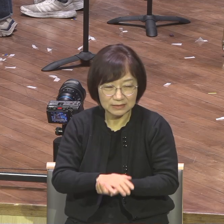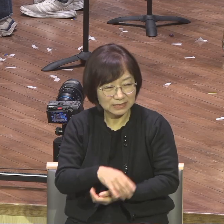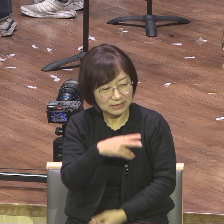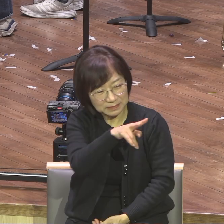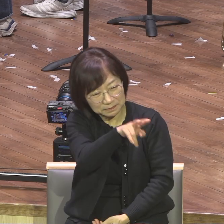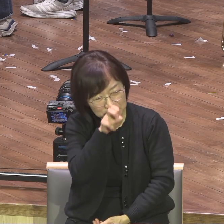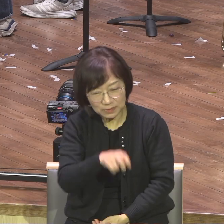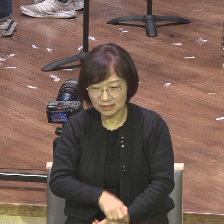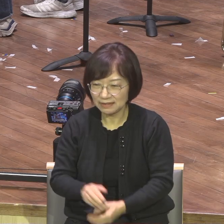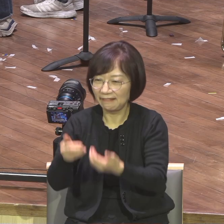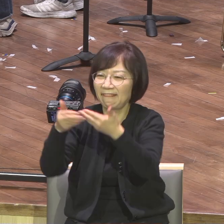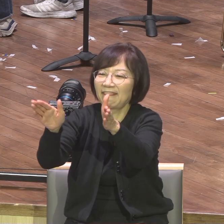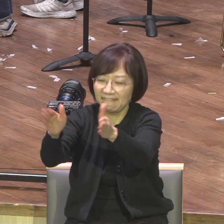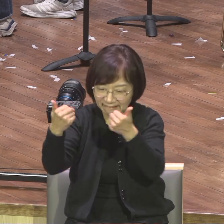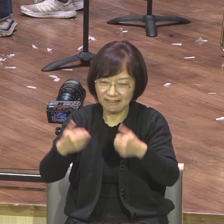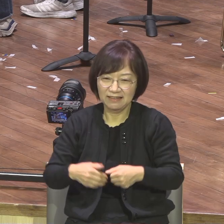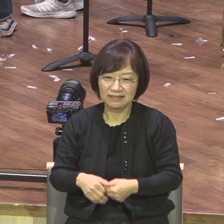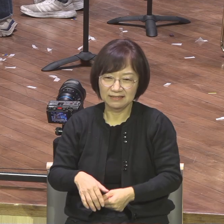받고 전부